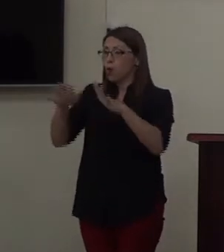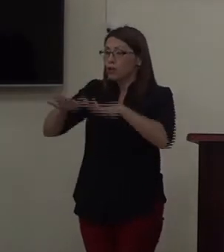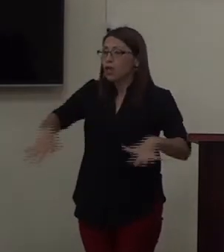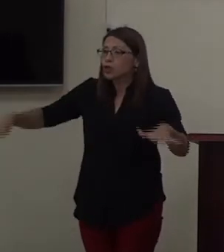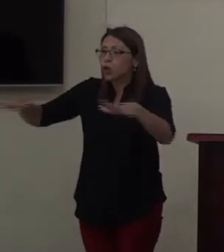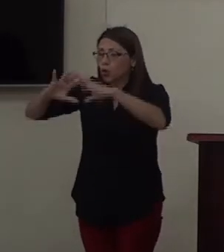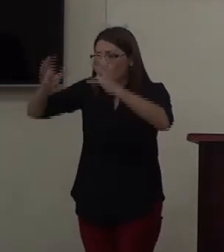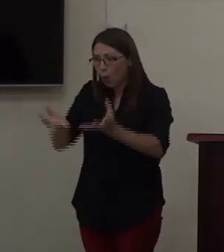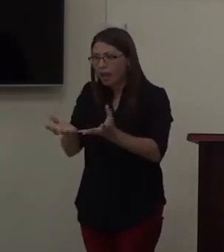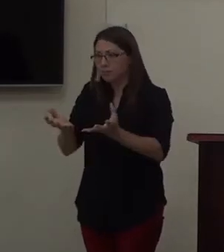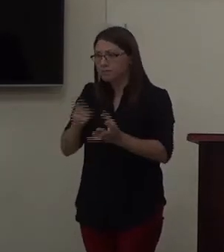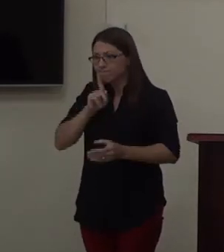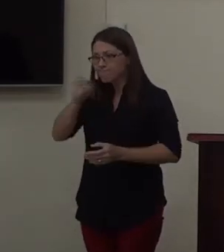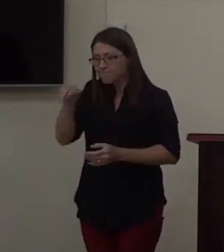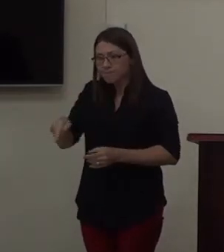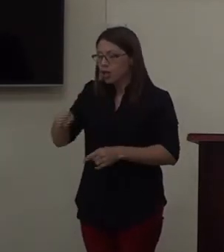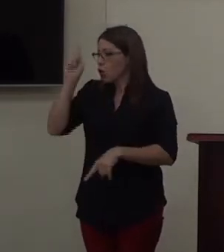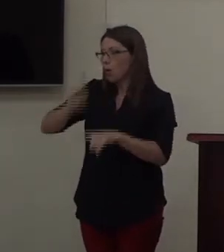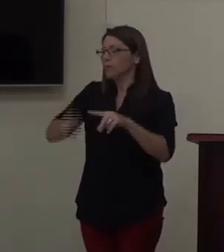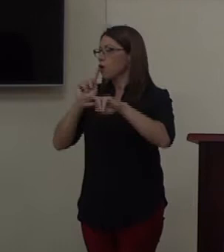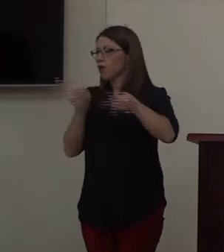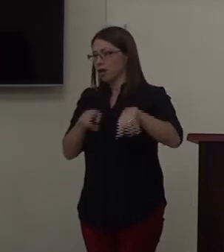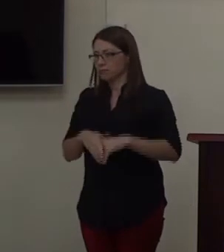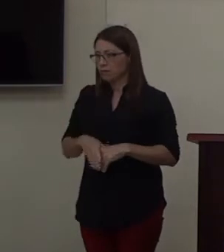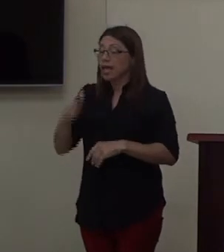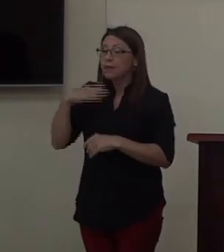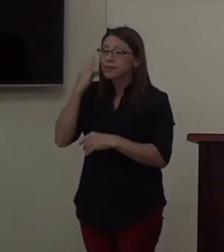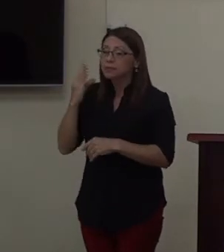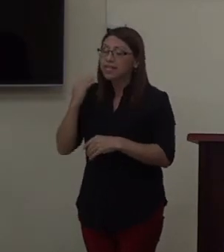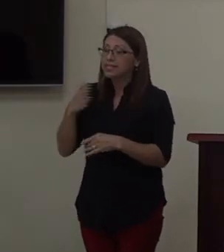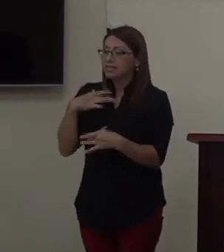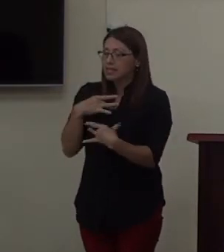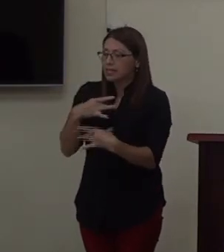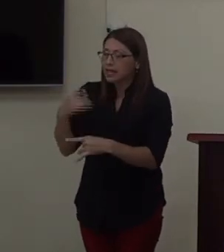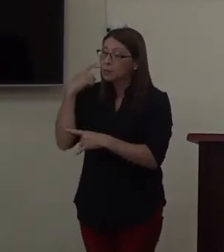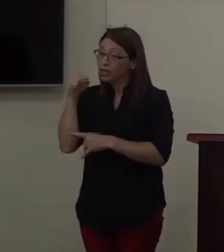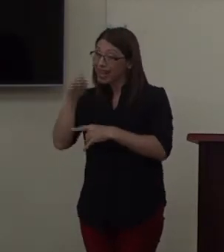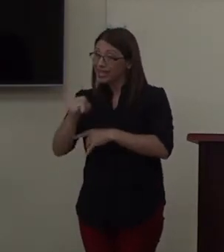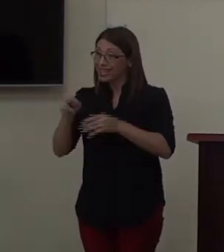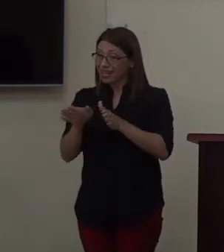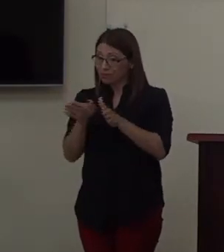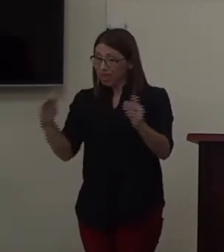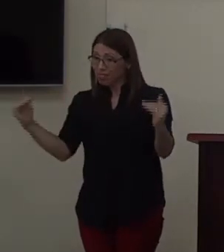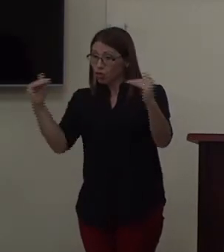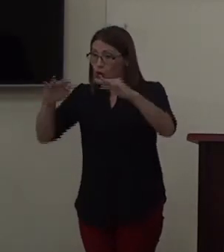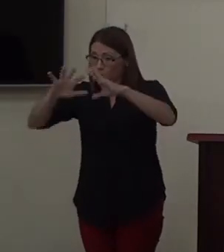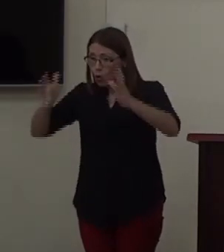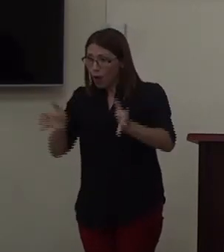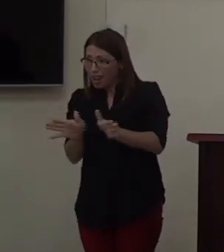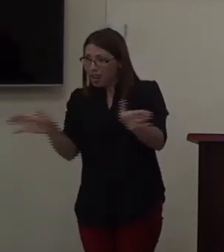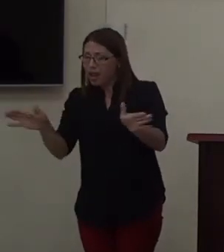global, ciertamente, ¿verdad? Y eso no lo podemos obviar. Y en mi experiencia es interesante porque ese entorno global a veces pareciera